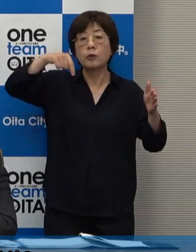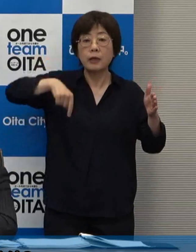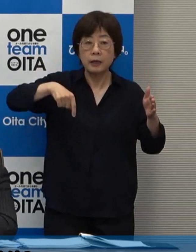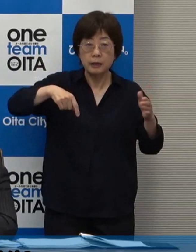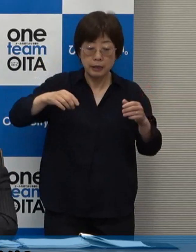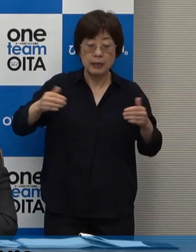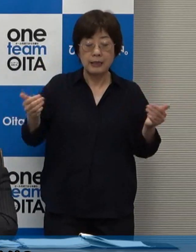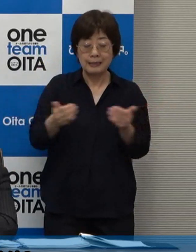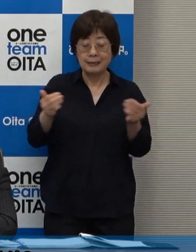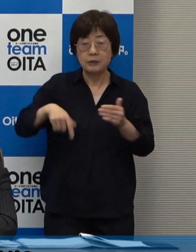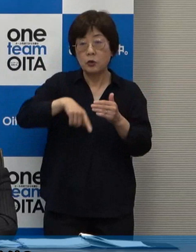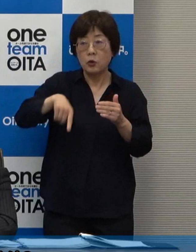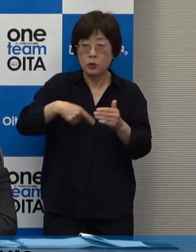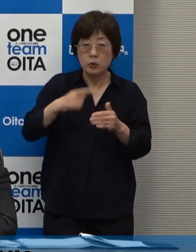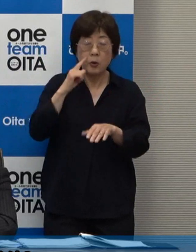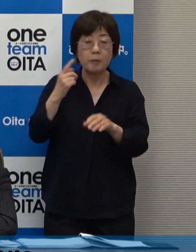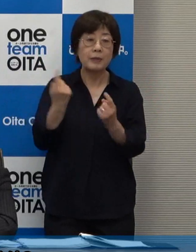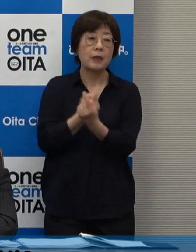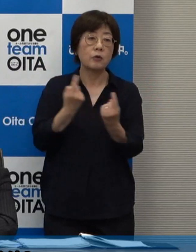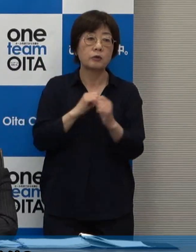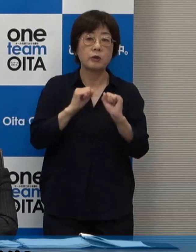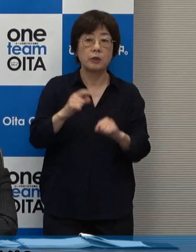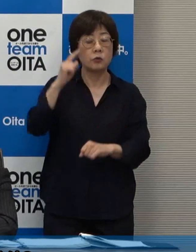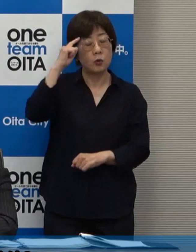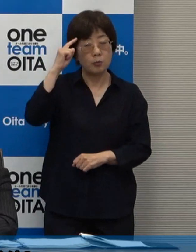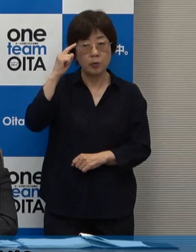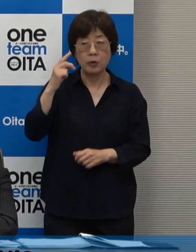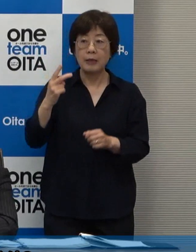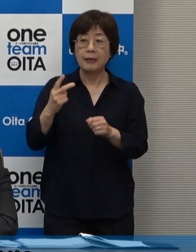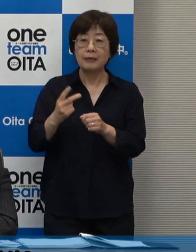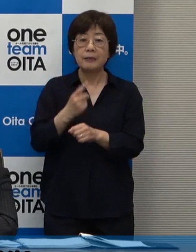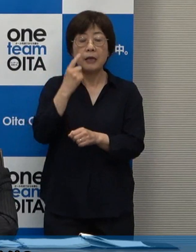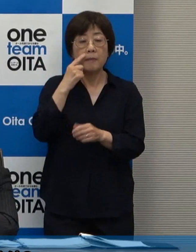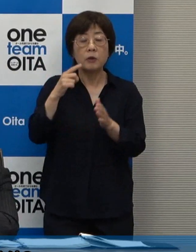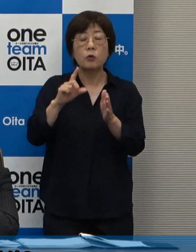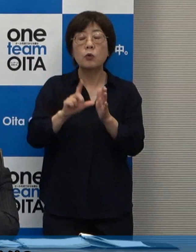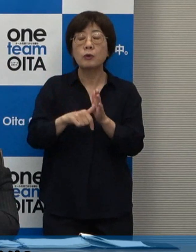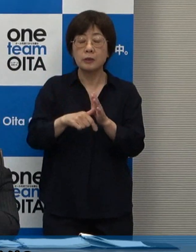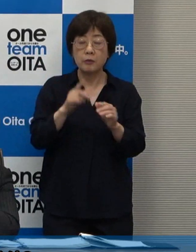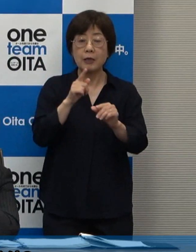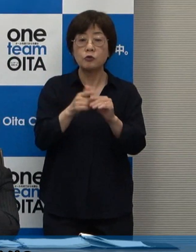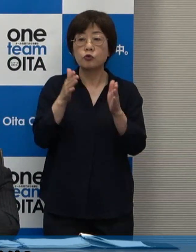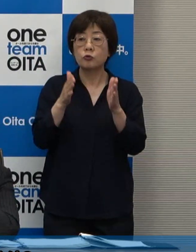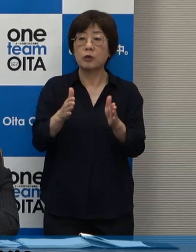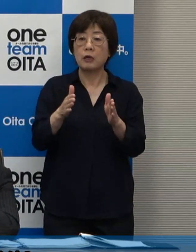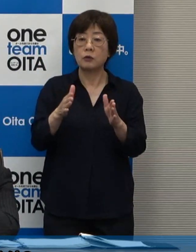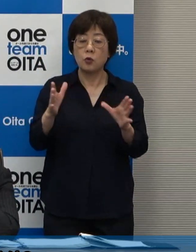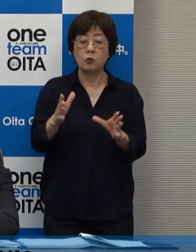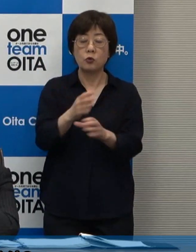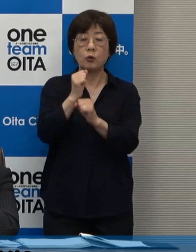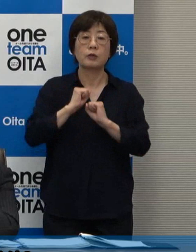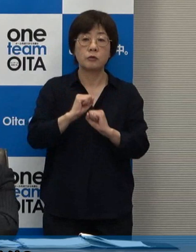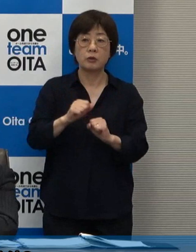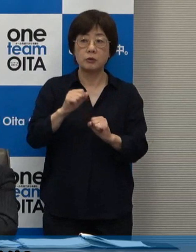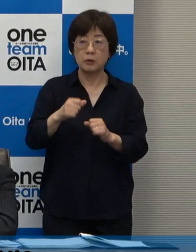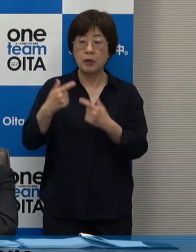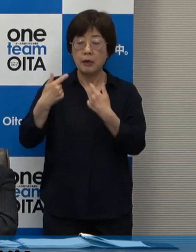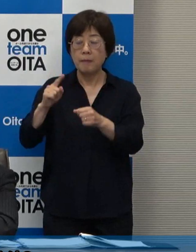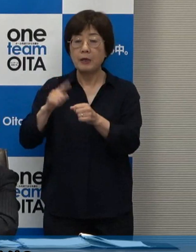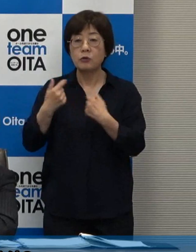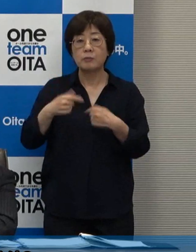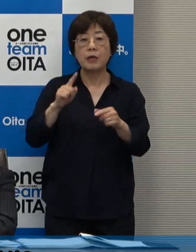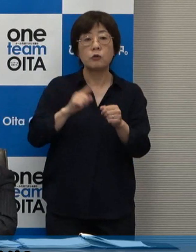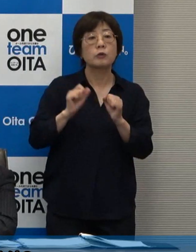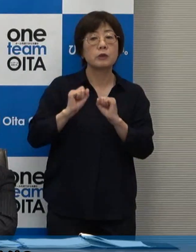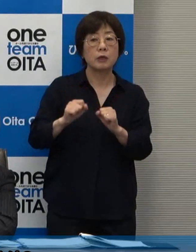になると思うんです。で、必ず中間総括っていうのを2年で置いて、その毎年毎年やってることはそれは